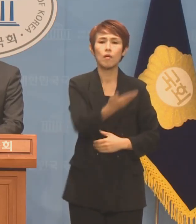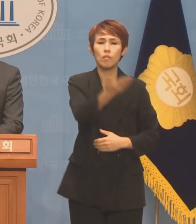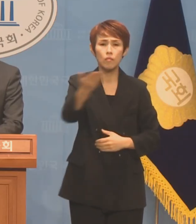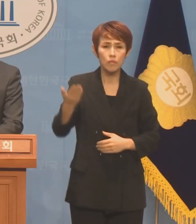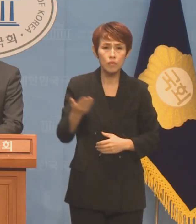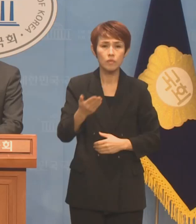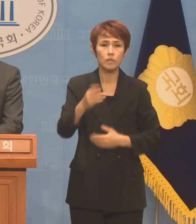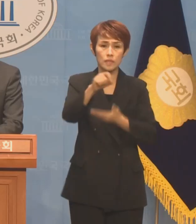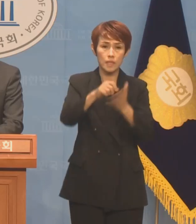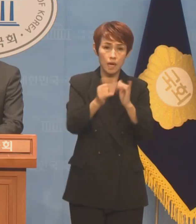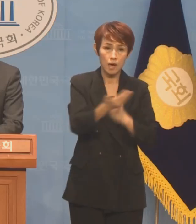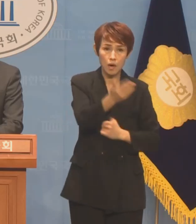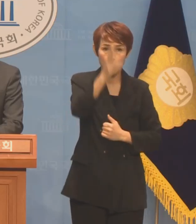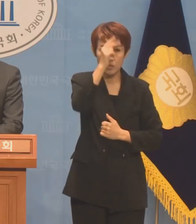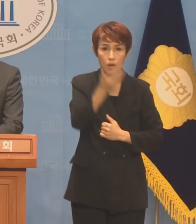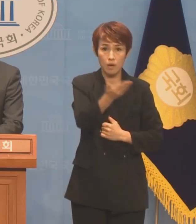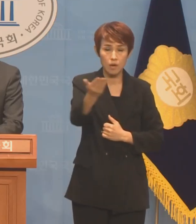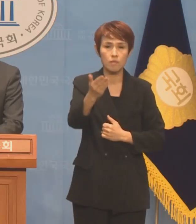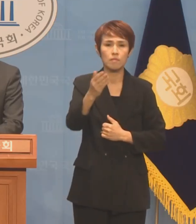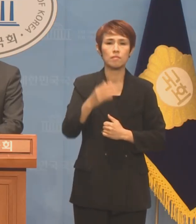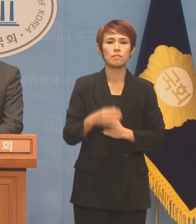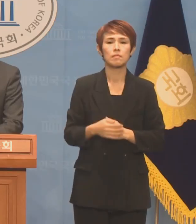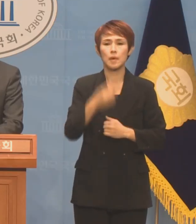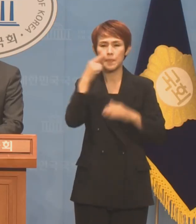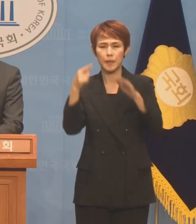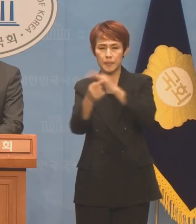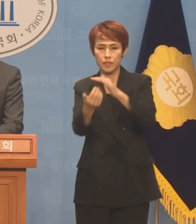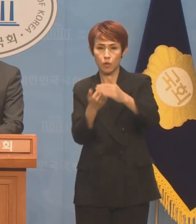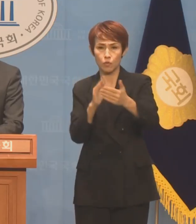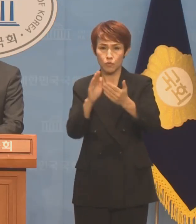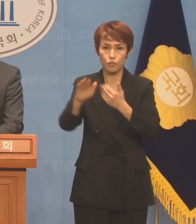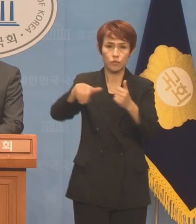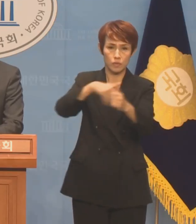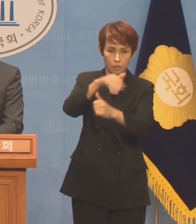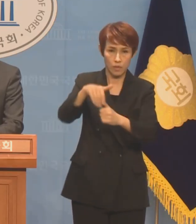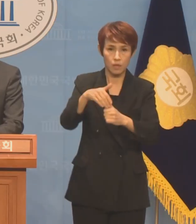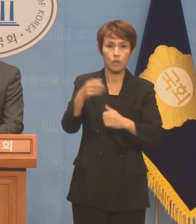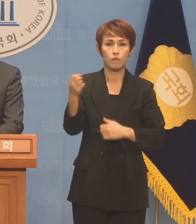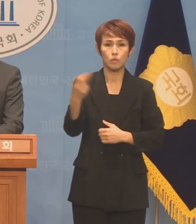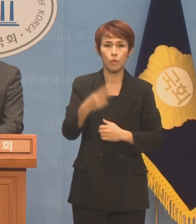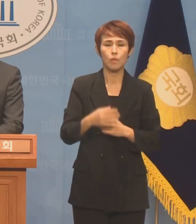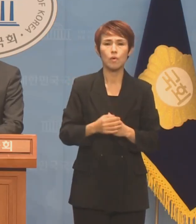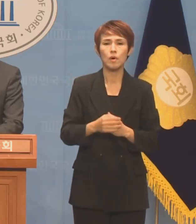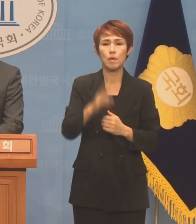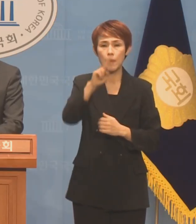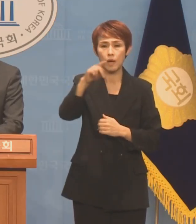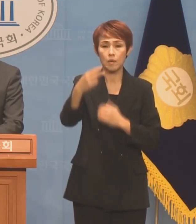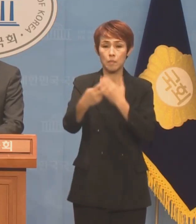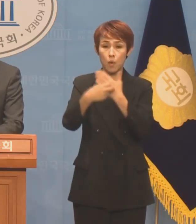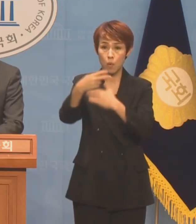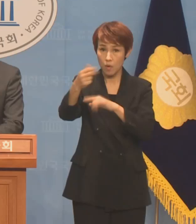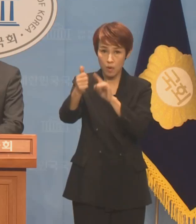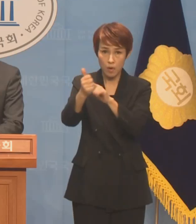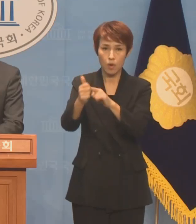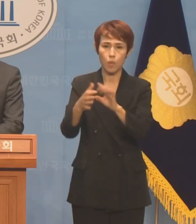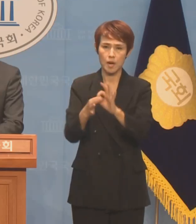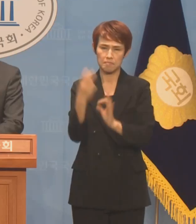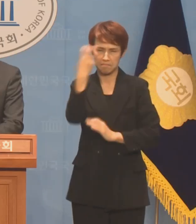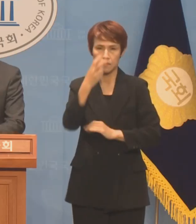수사기관에서는 계엄 전후 김건희 씨의 행보와 박동만 성형외과의 많은 취재와 관심을